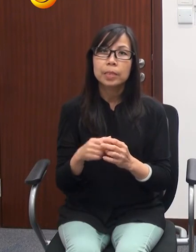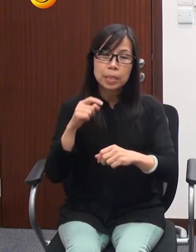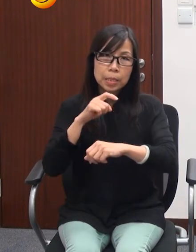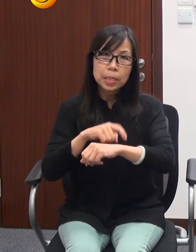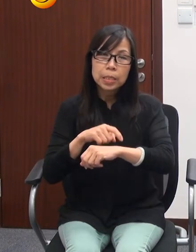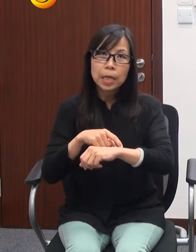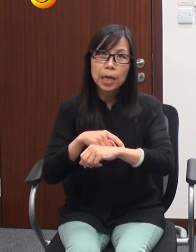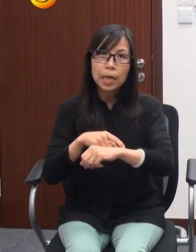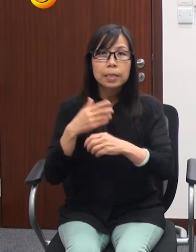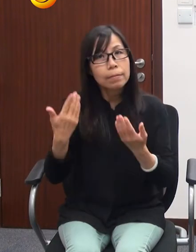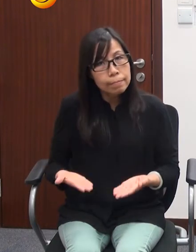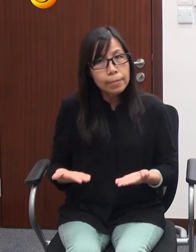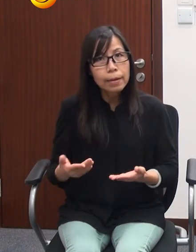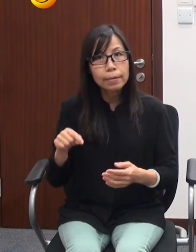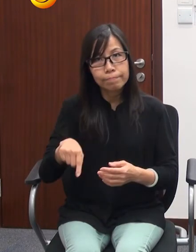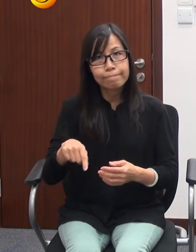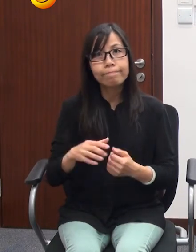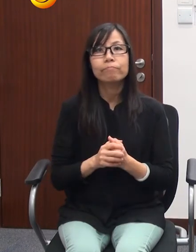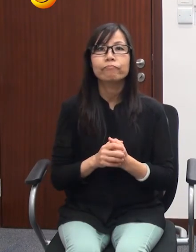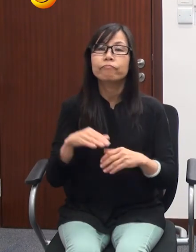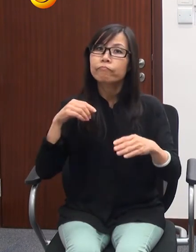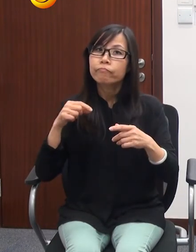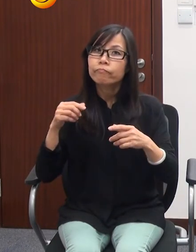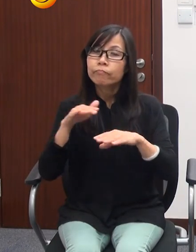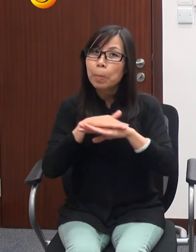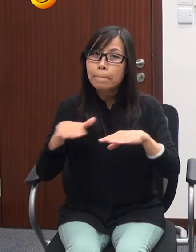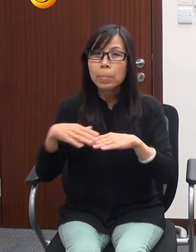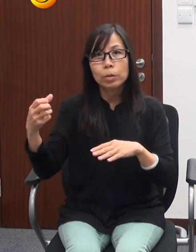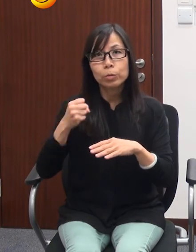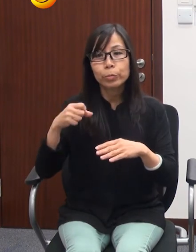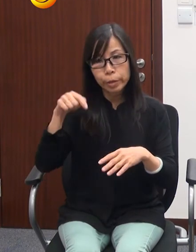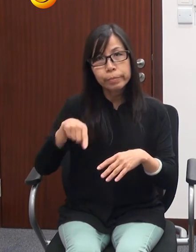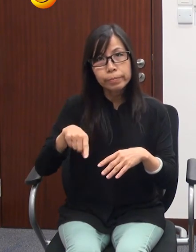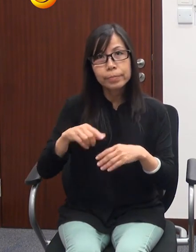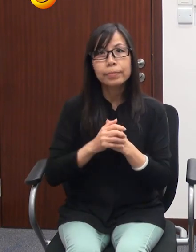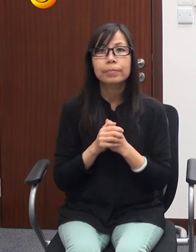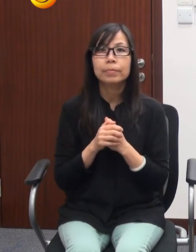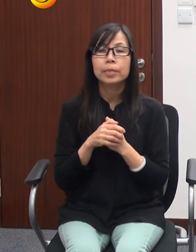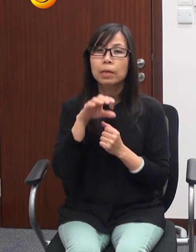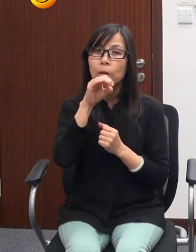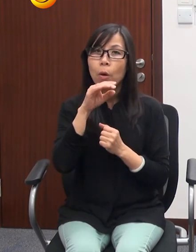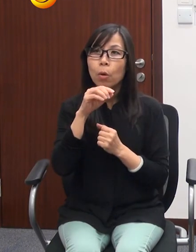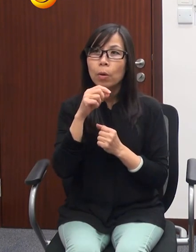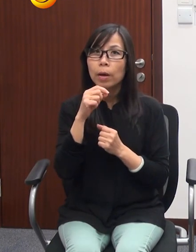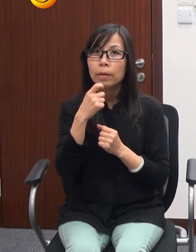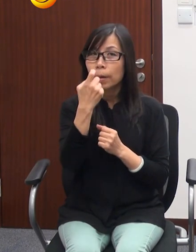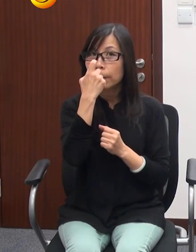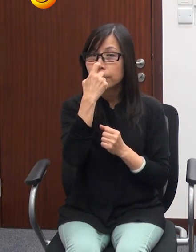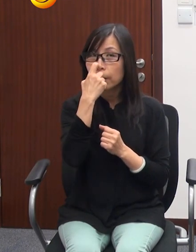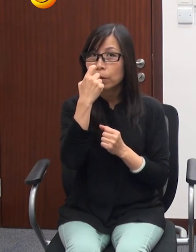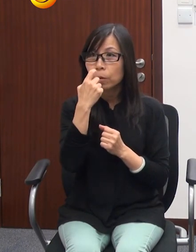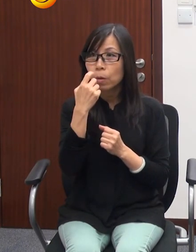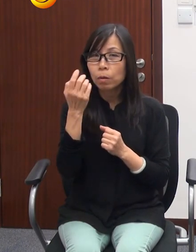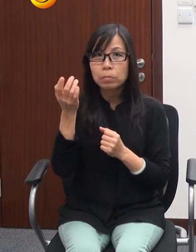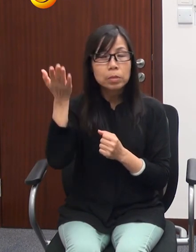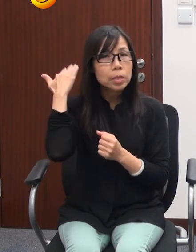話 而家時候啦， 平權就係呢個時候啦，咁樣咁即係係講緊喺英國喺呢、這個十九